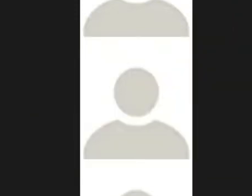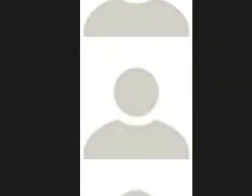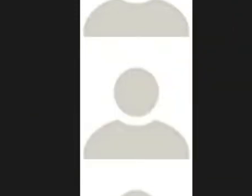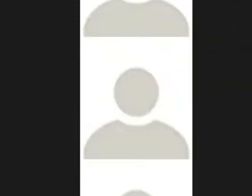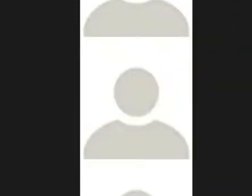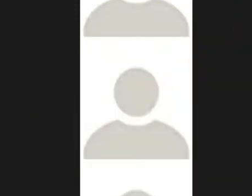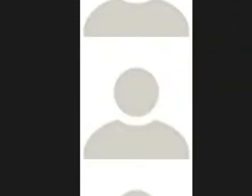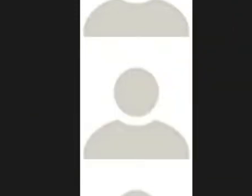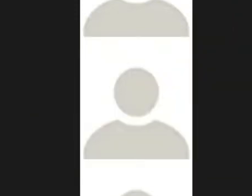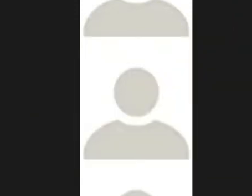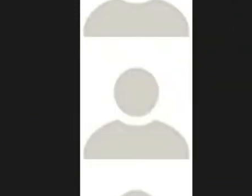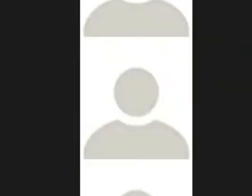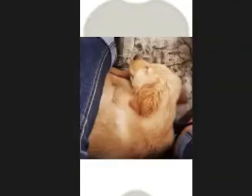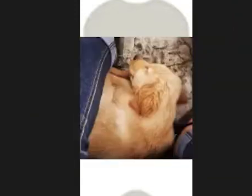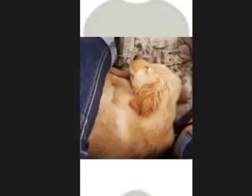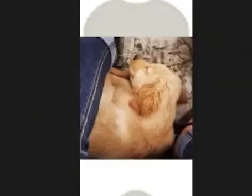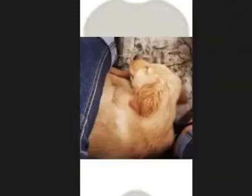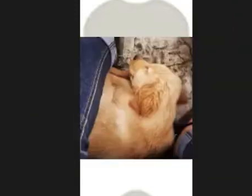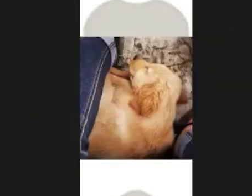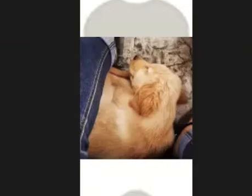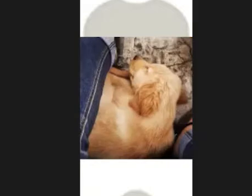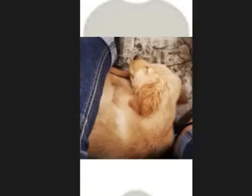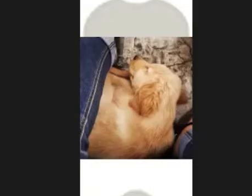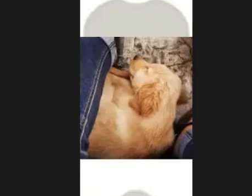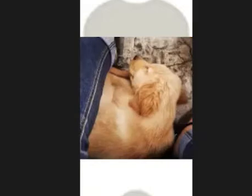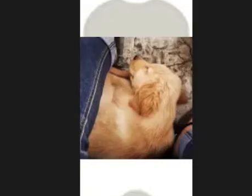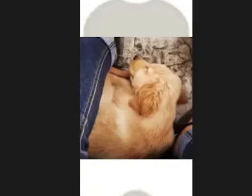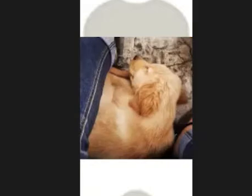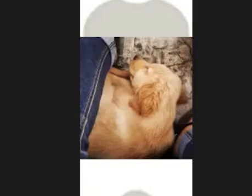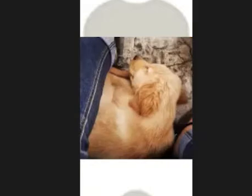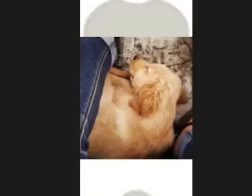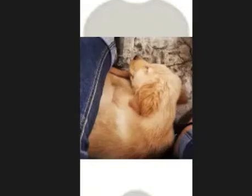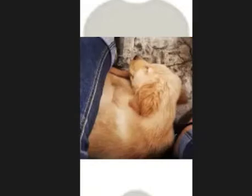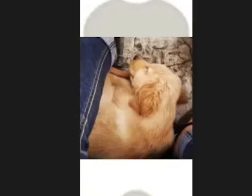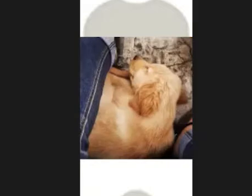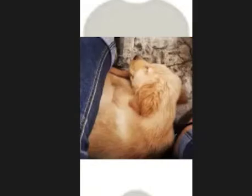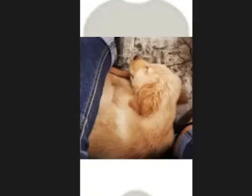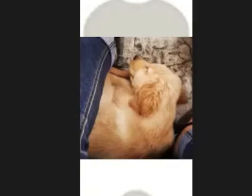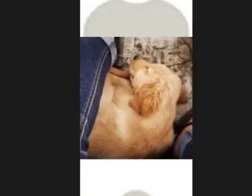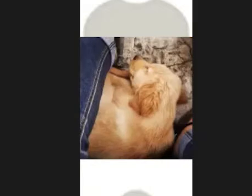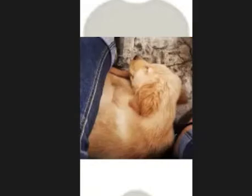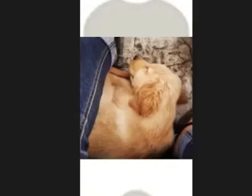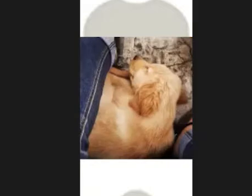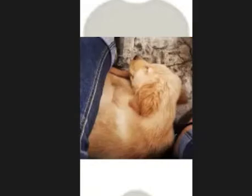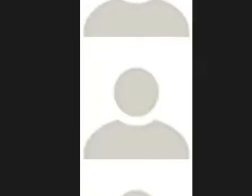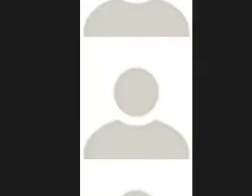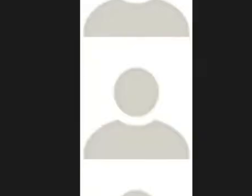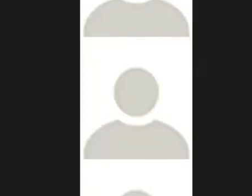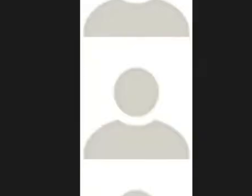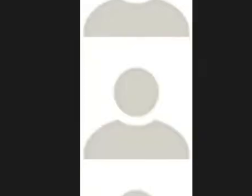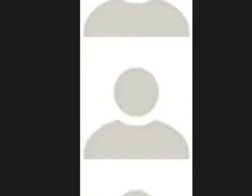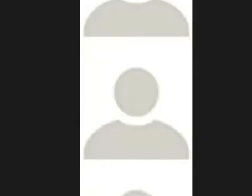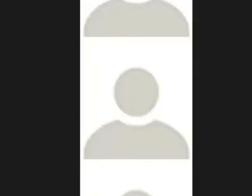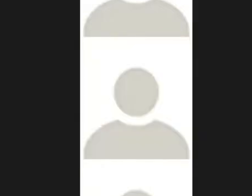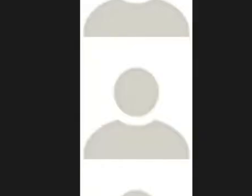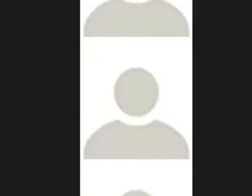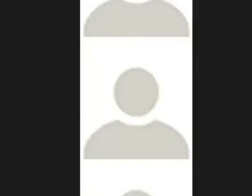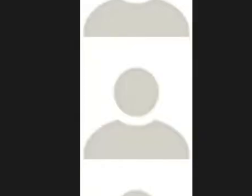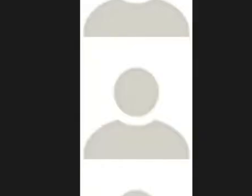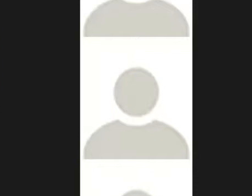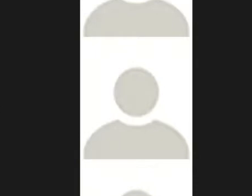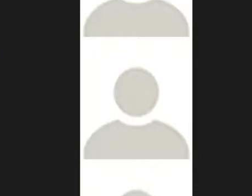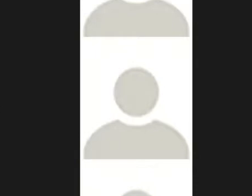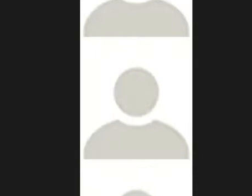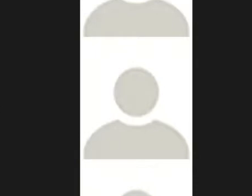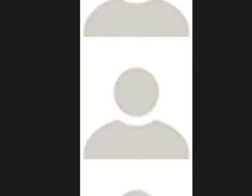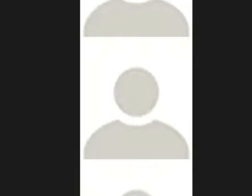Por lo tanto, el desafío es permanentemente estar vinculado con personas, pero las generaciones son cortas, entonces uno